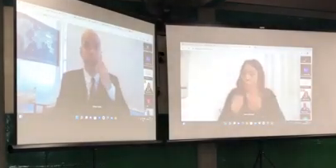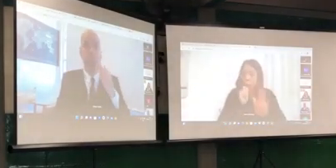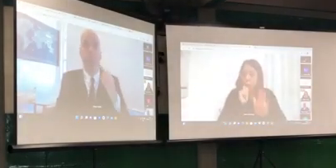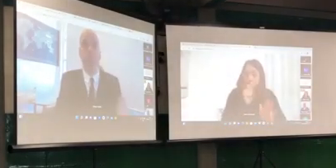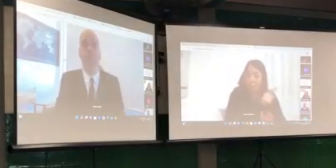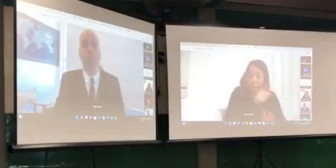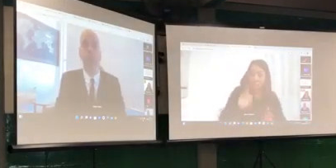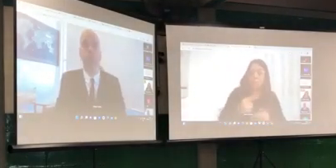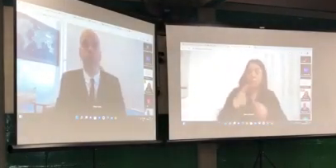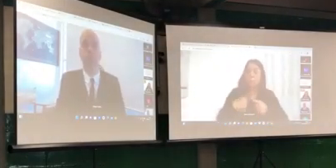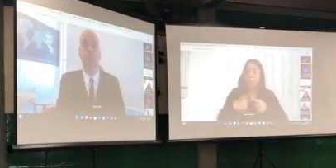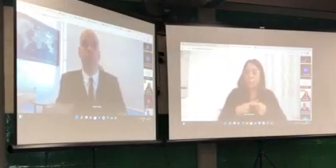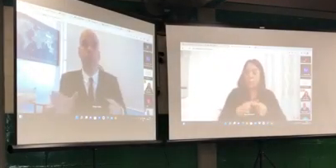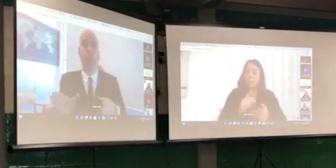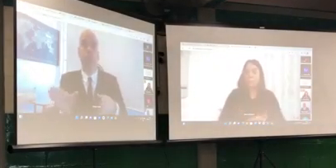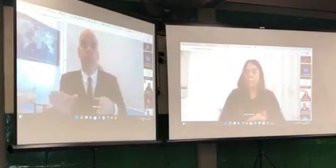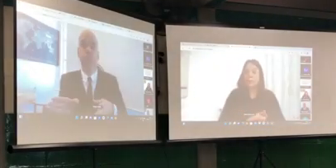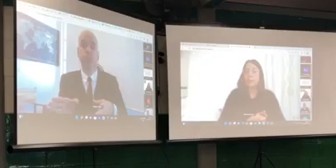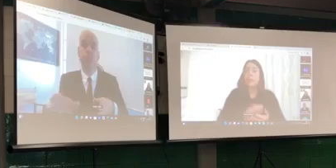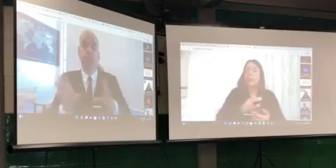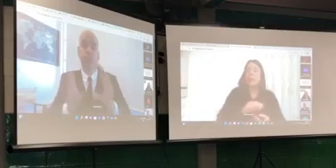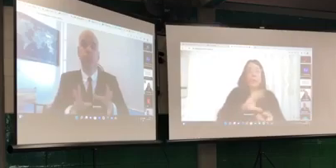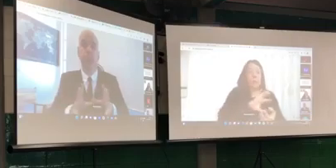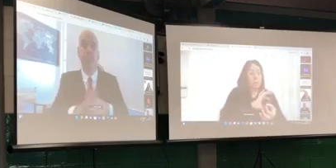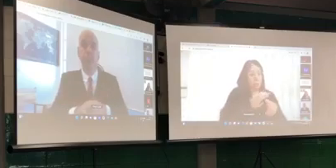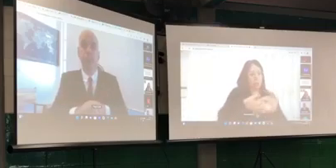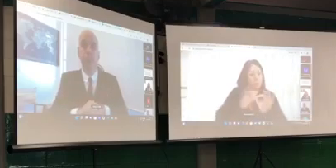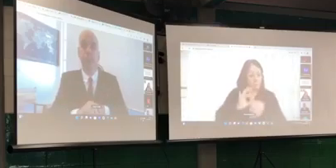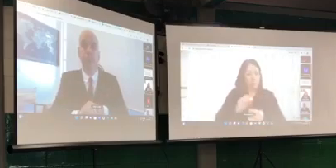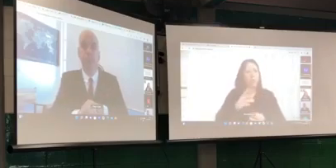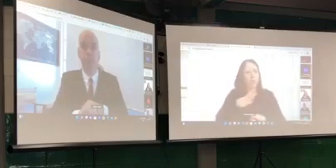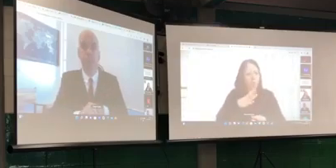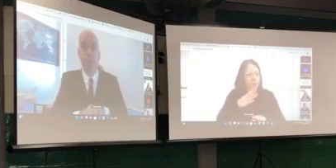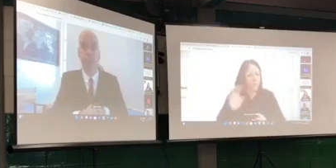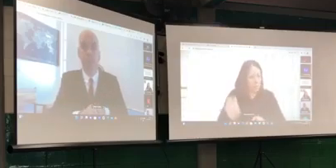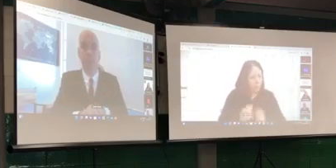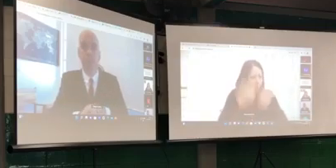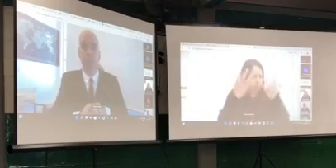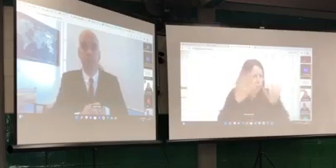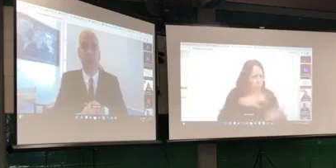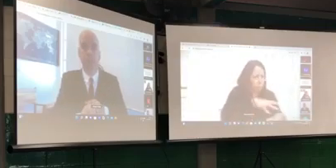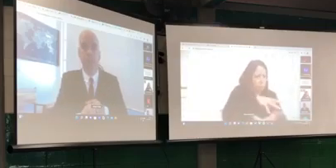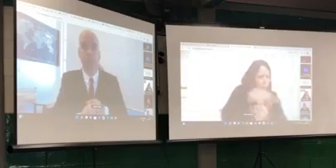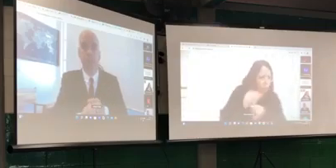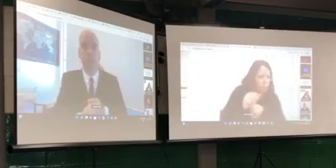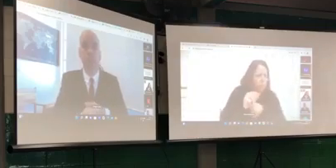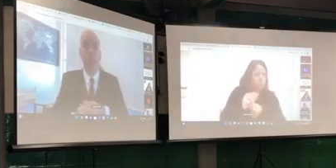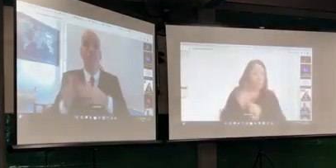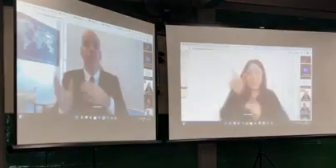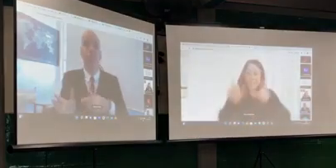Por quê? Porque as Olimpíadas a gente conhece, que é o evento mundial, com os atletas do Sul. Tem